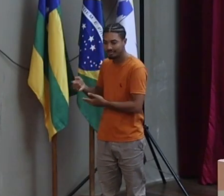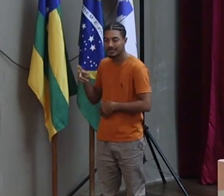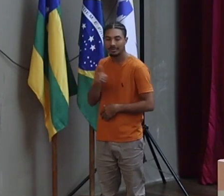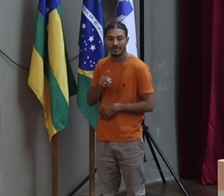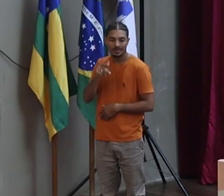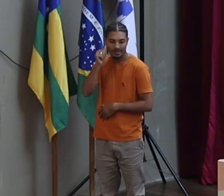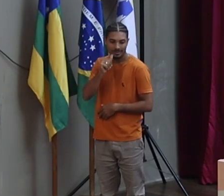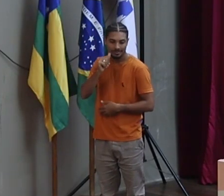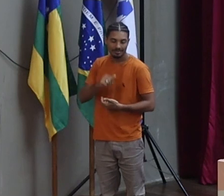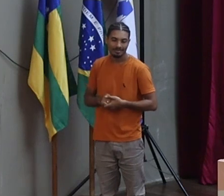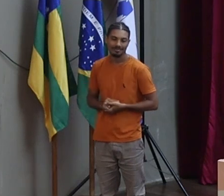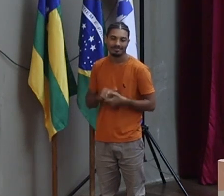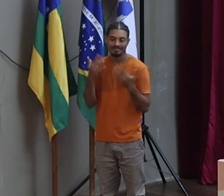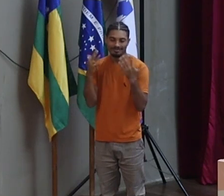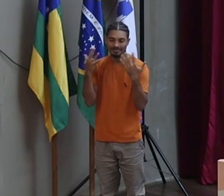Alencar.